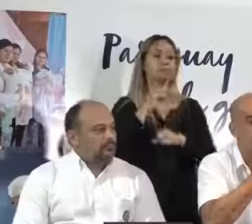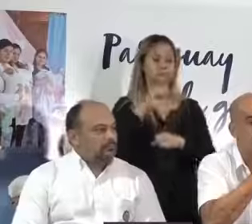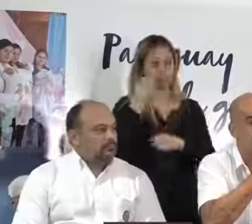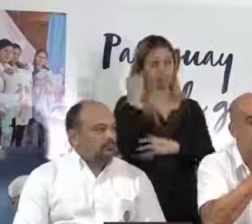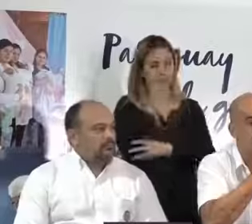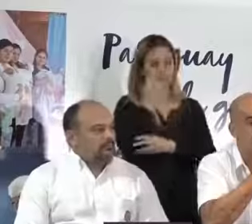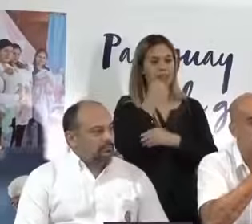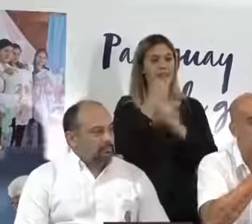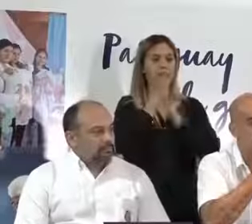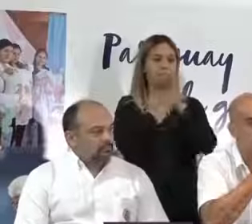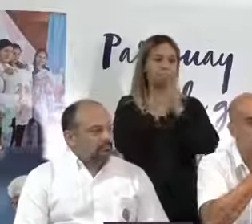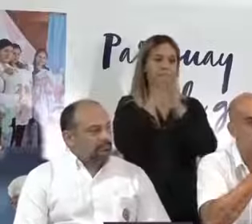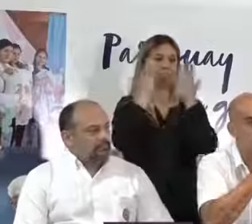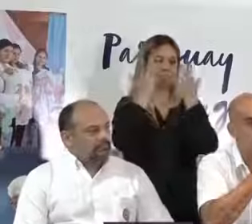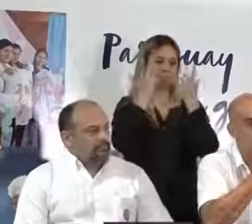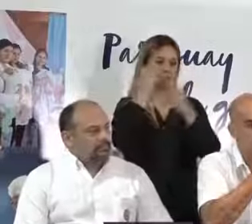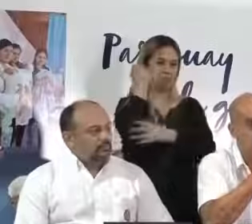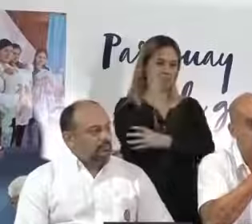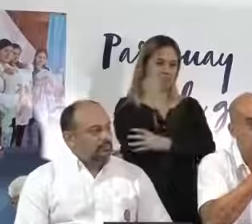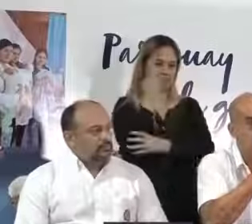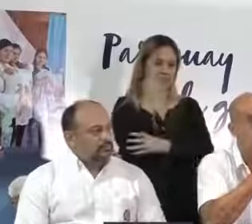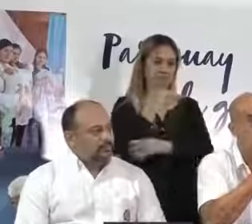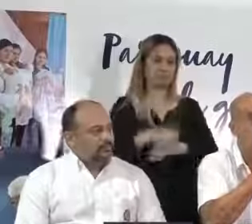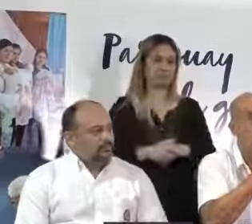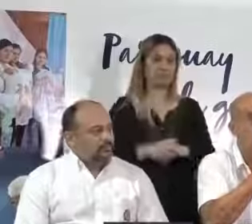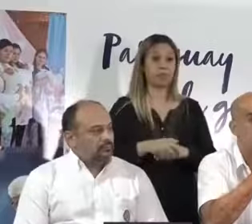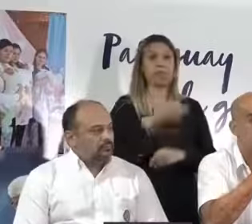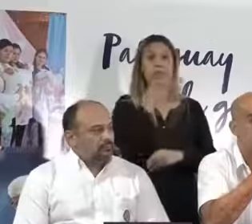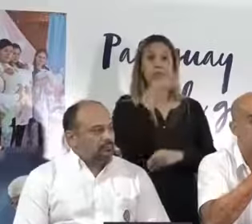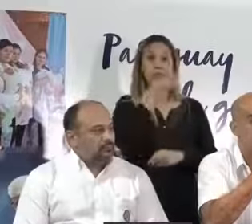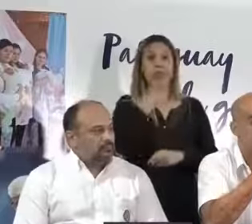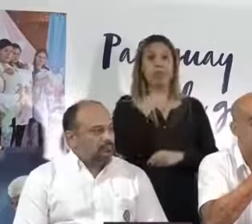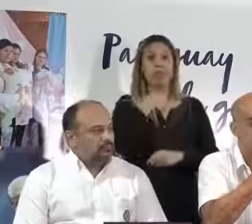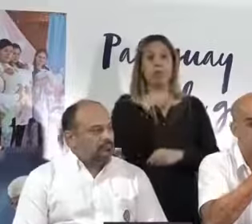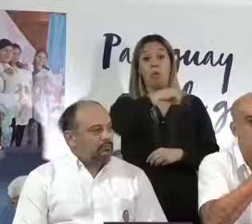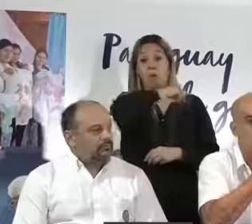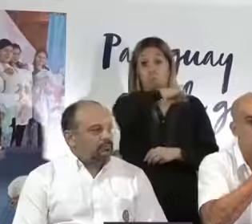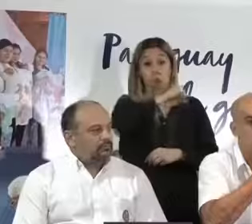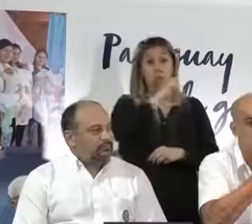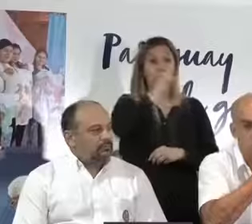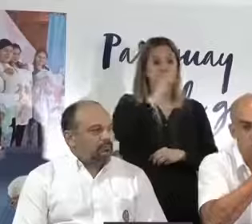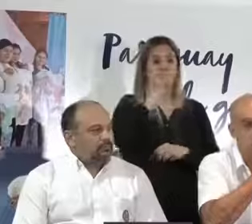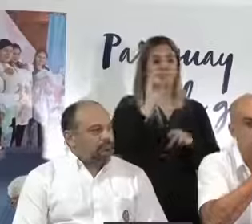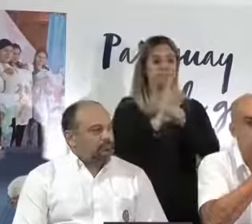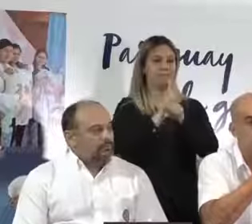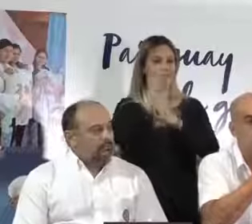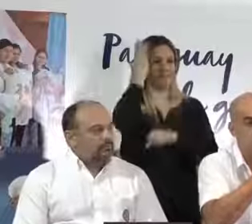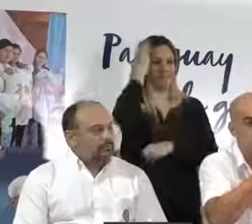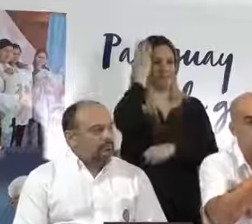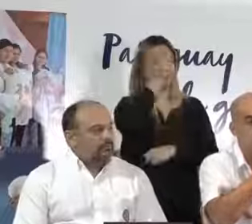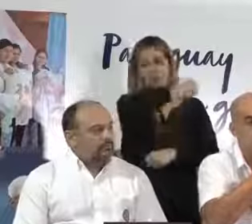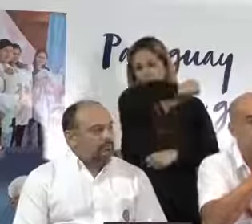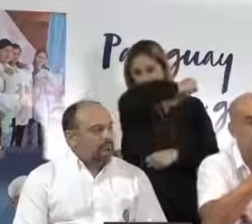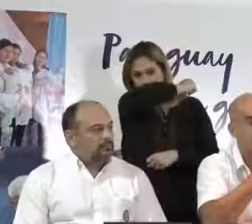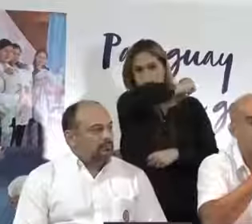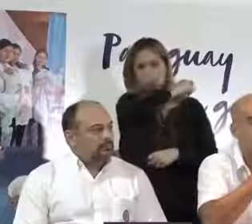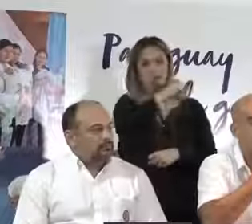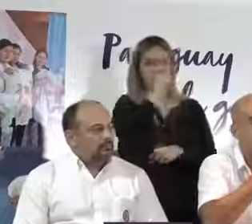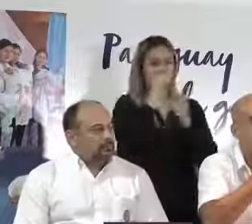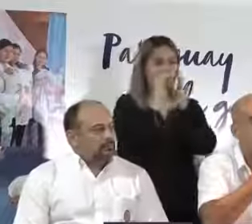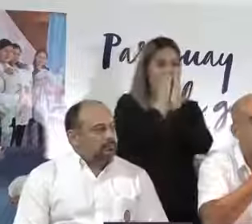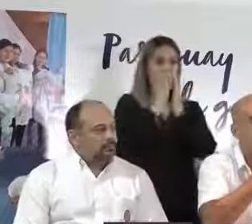precisamente ese lavado de manos que he mencionado, y cuando tosemos, estornudamos, cuidar hacerlo con la flexura del codo, ¿verdad? La parte